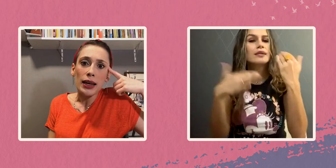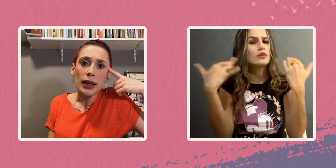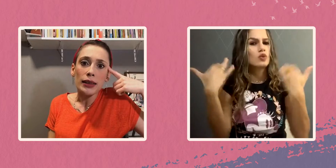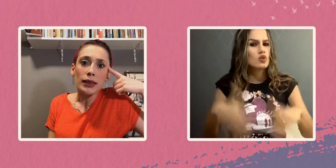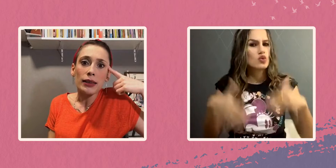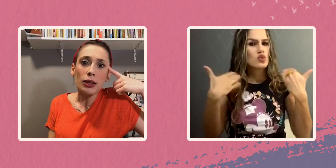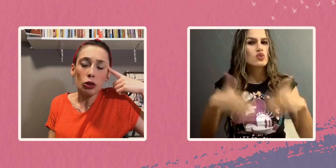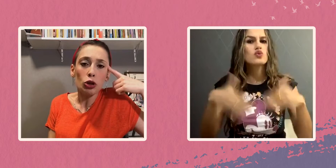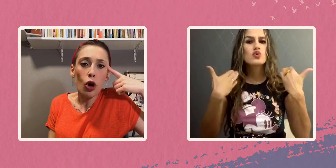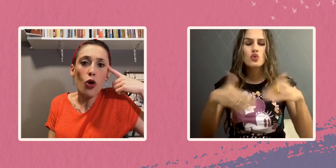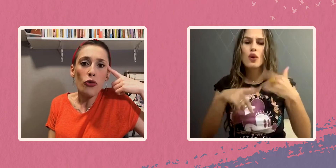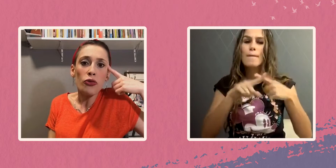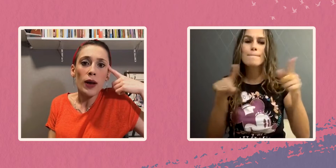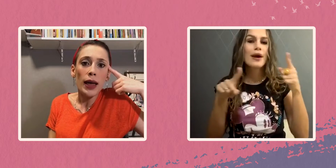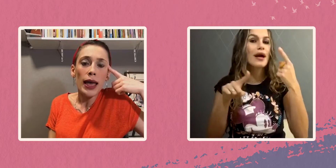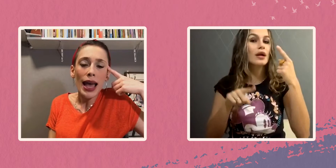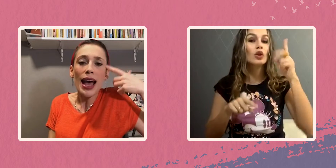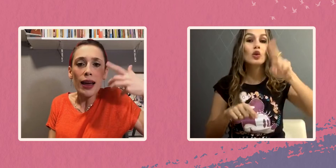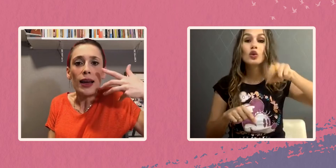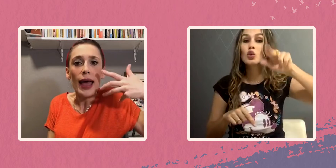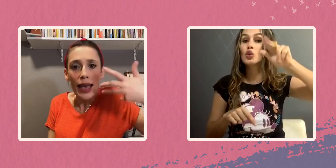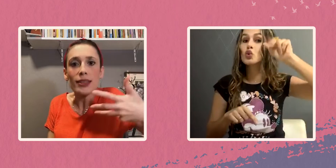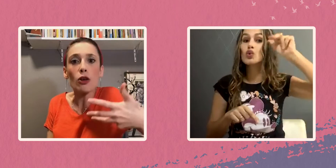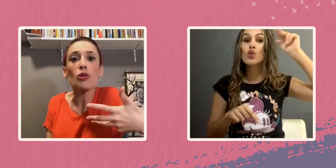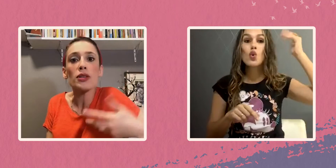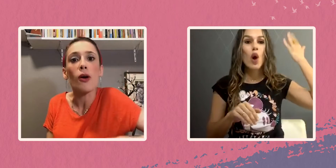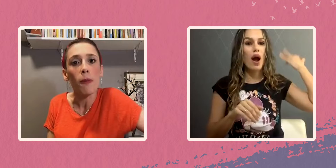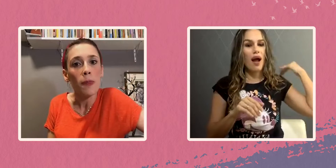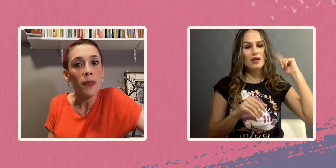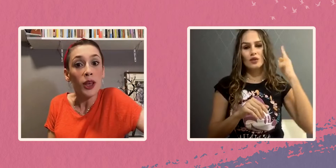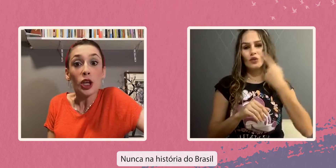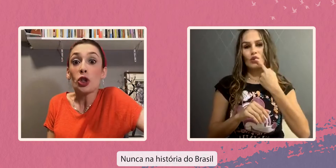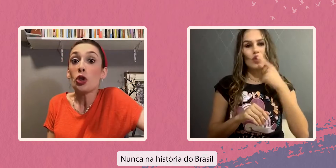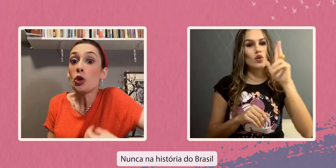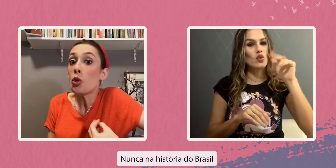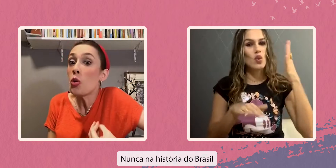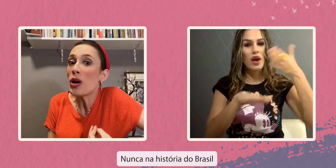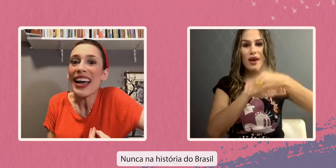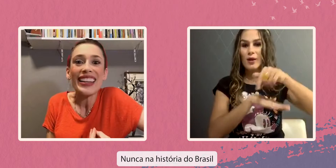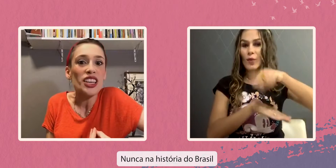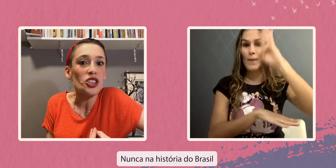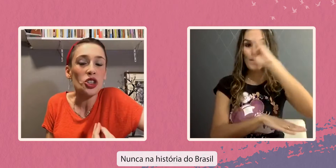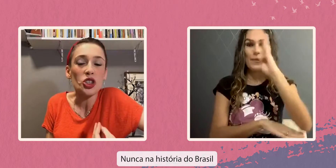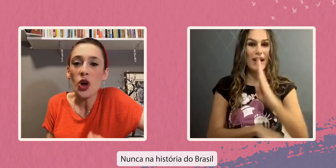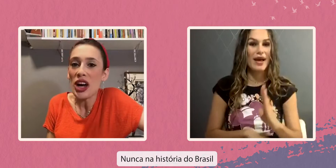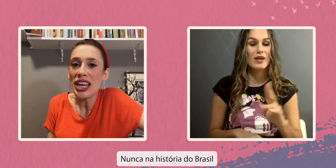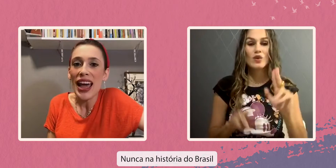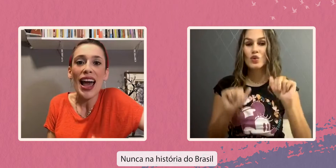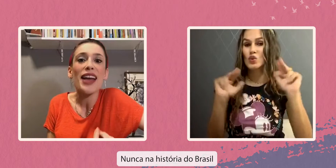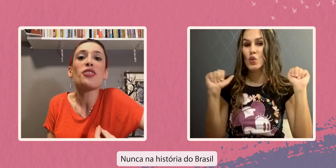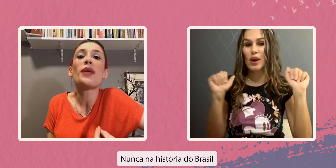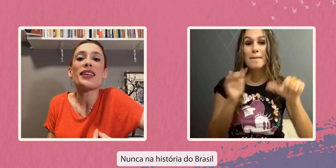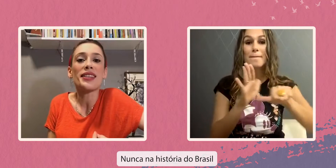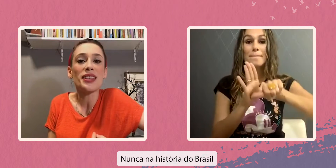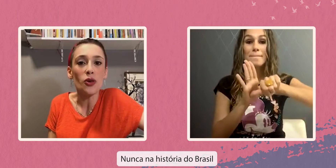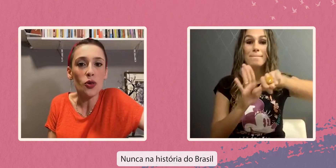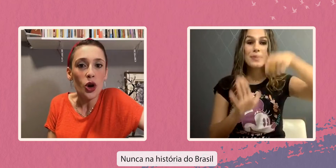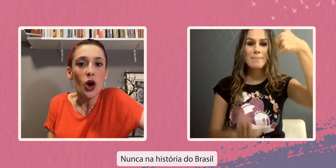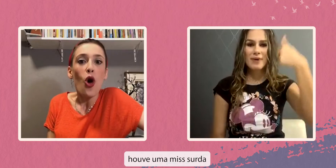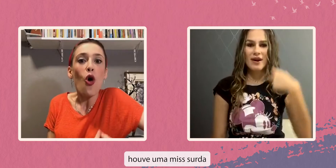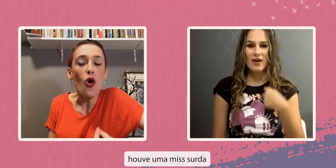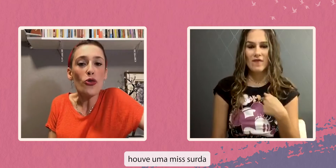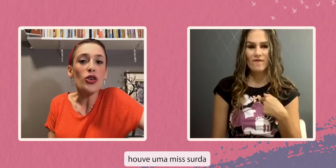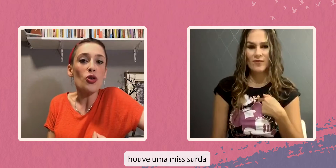ela ou a separação. Nunca na história do